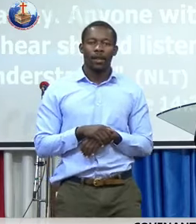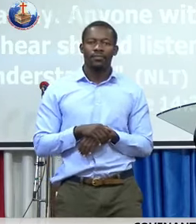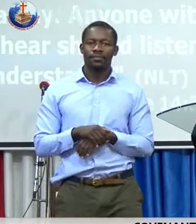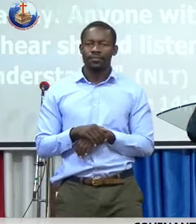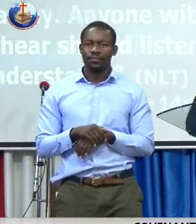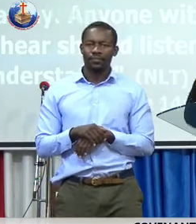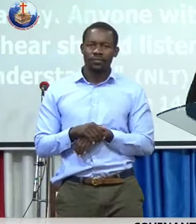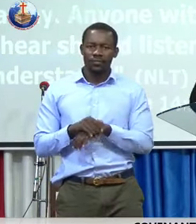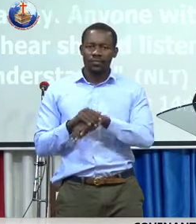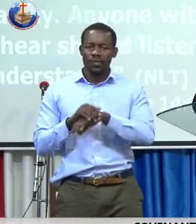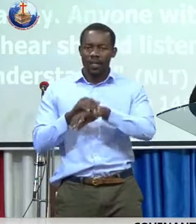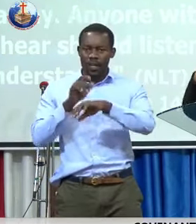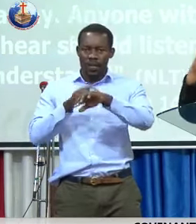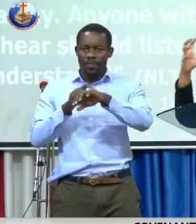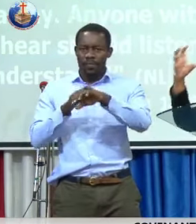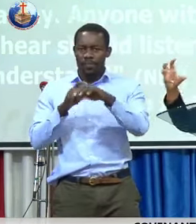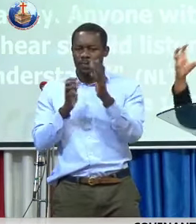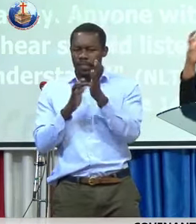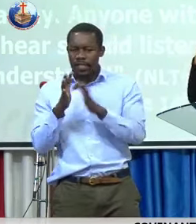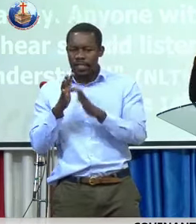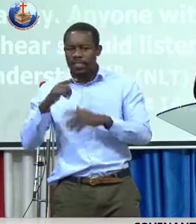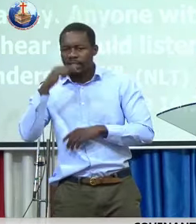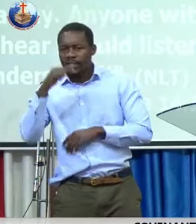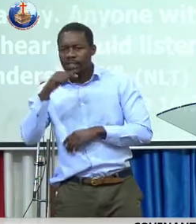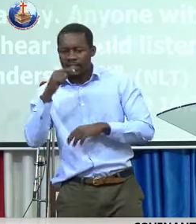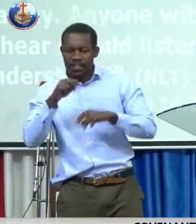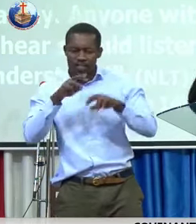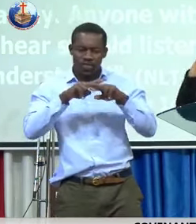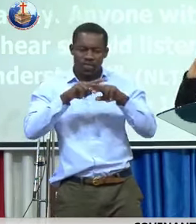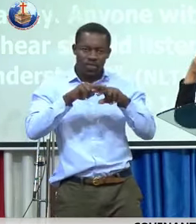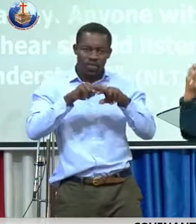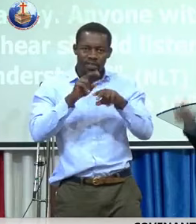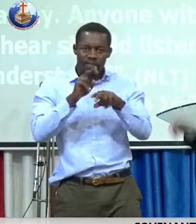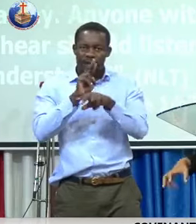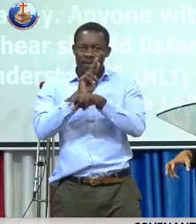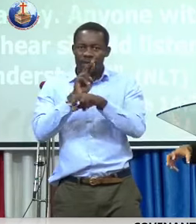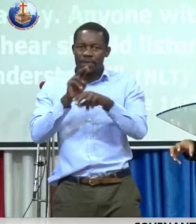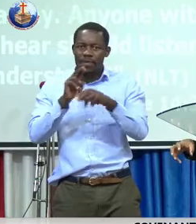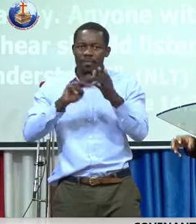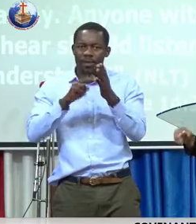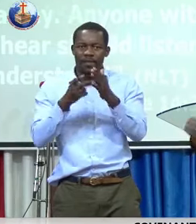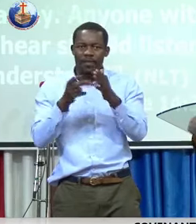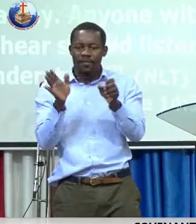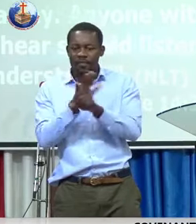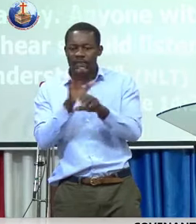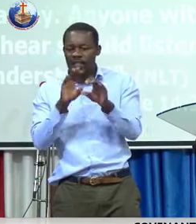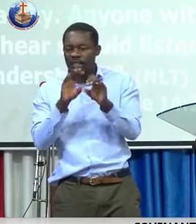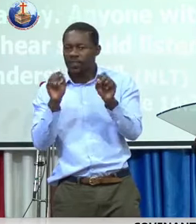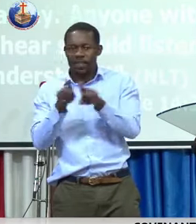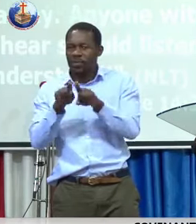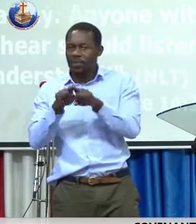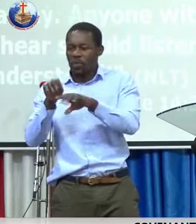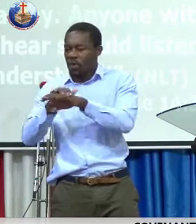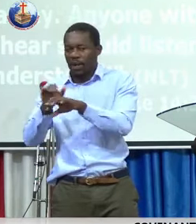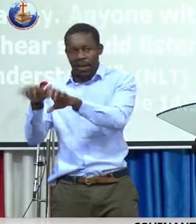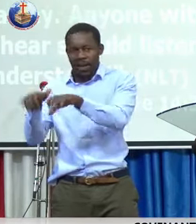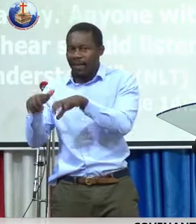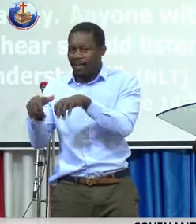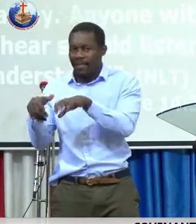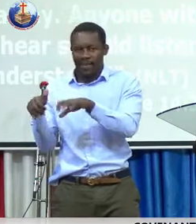talking about if salt has lost its use, it's not even good for fertilizer. Kwa hivyo wakati alikuwa anasema kwamba iwapo